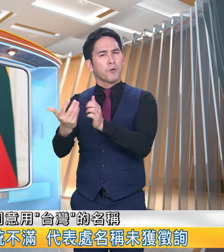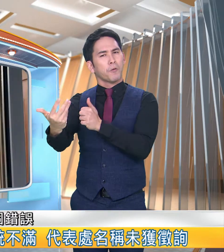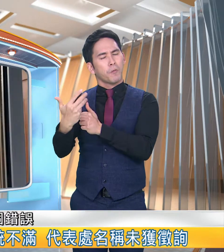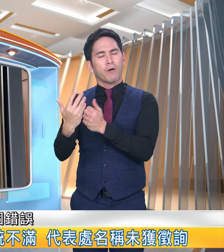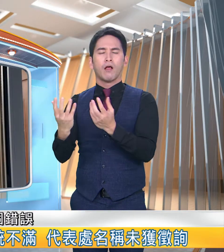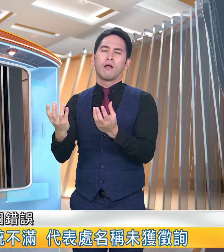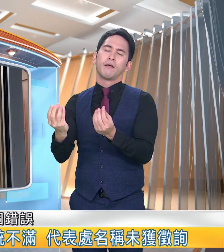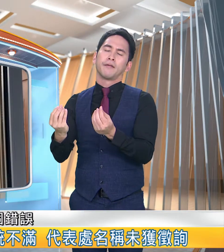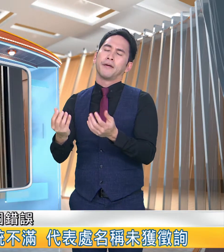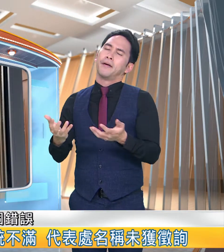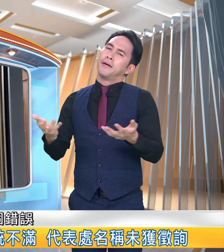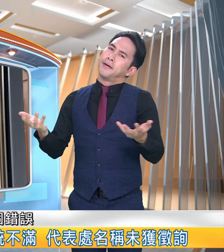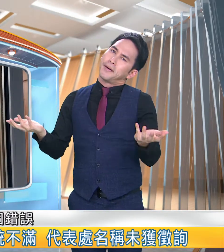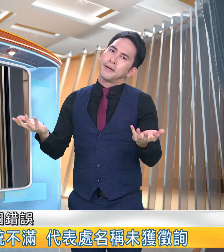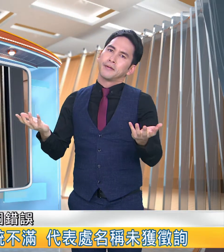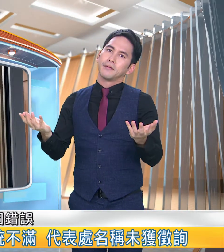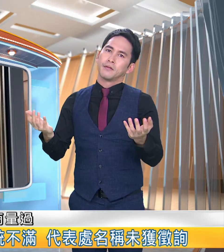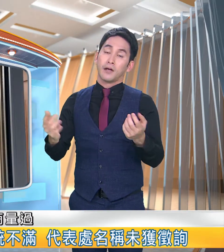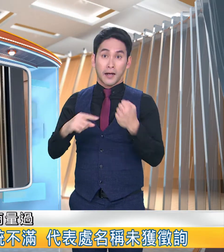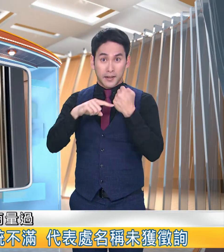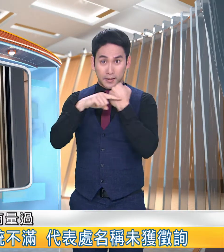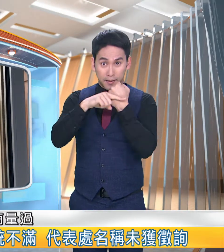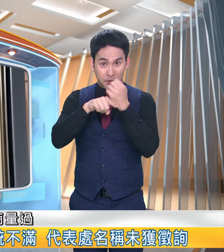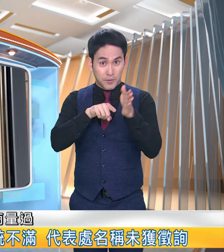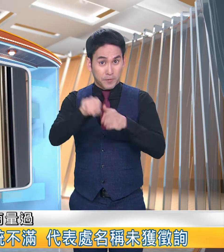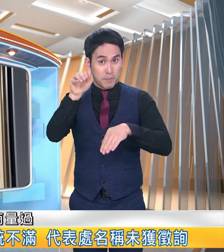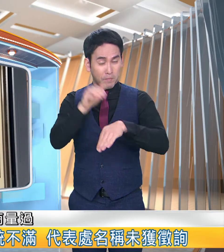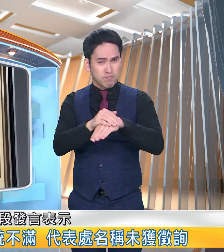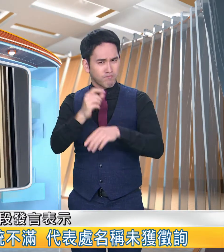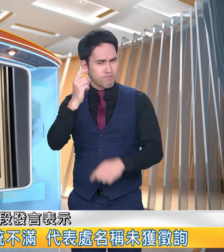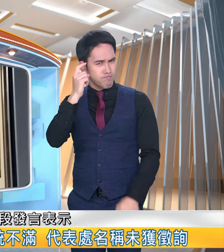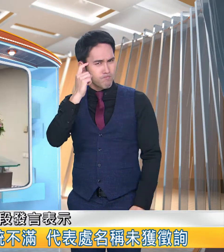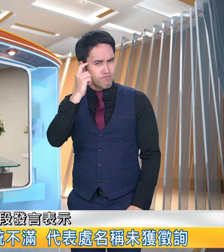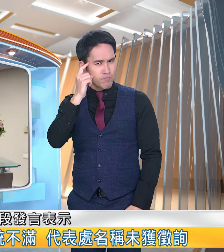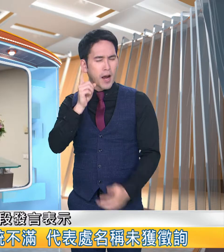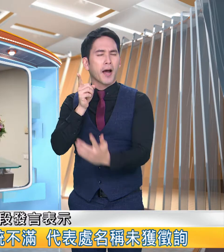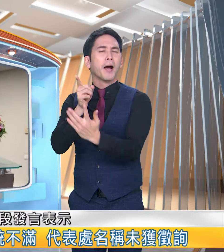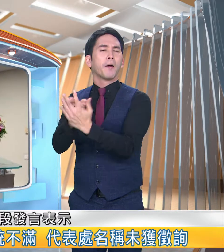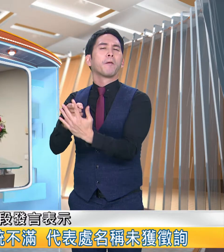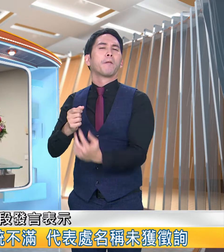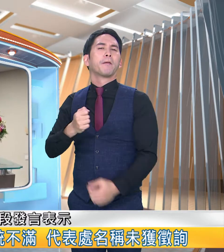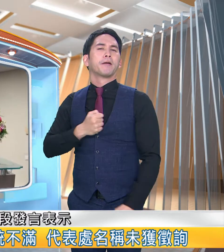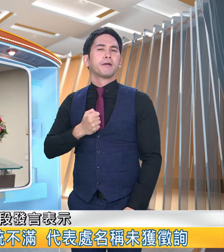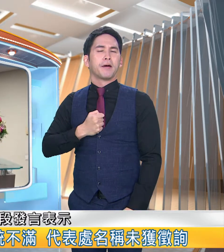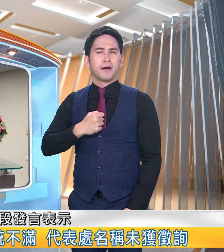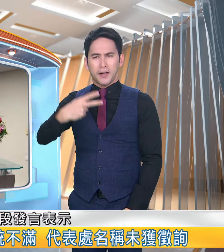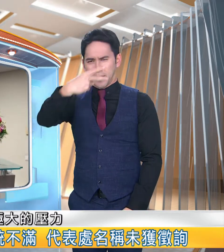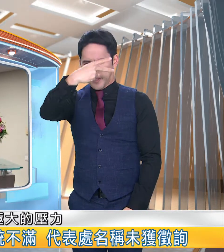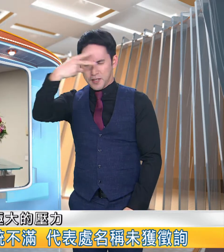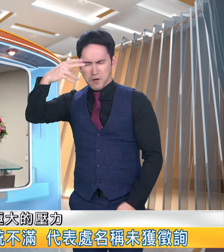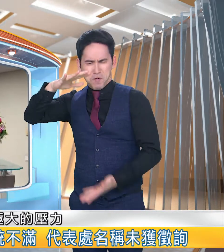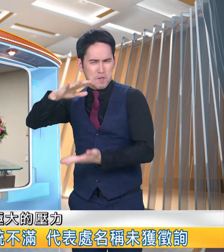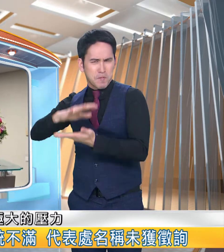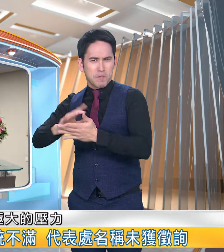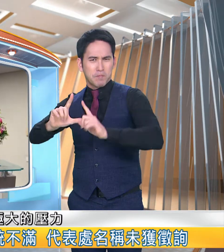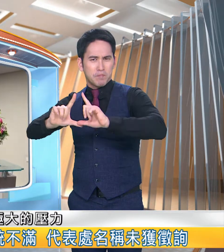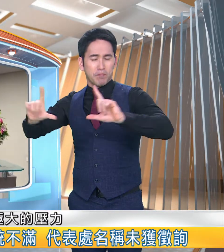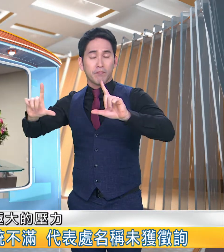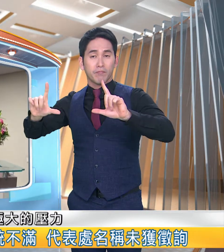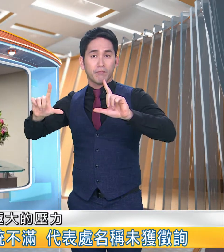误，事前也没有跟他商量过。有学者分析，这段发言表示立陶宛正在承受极大